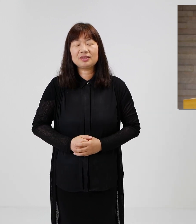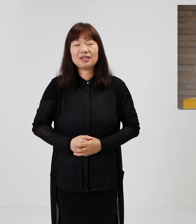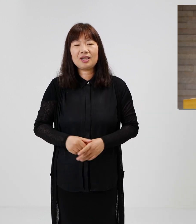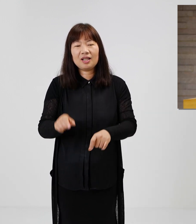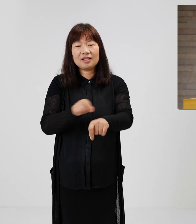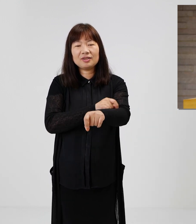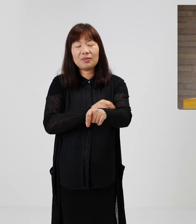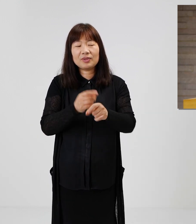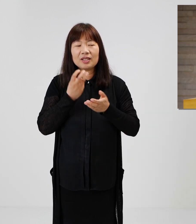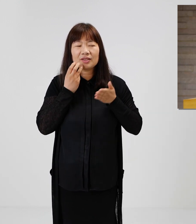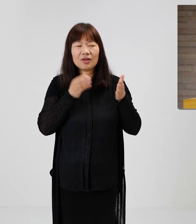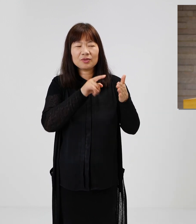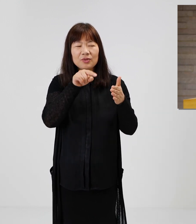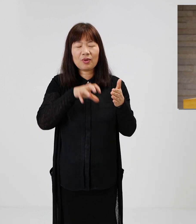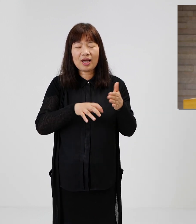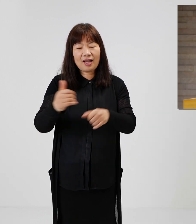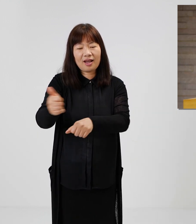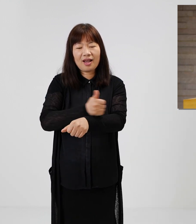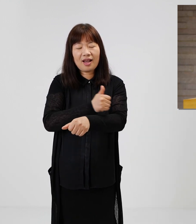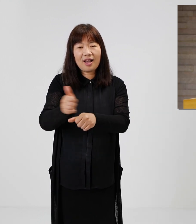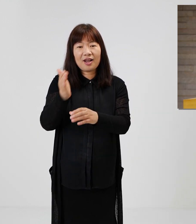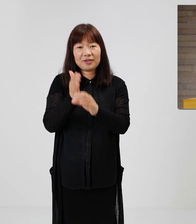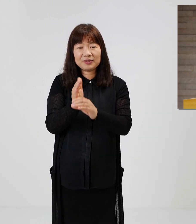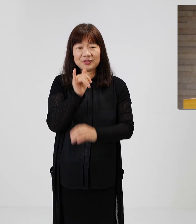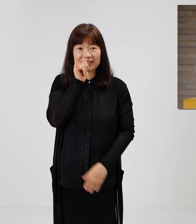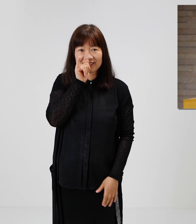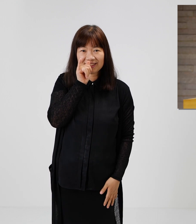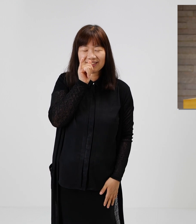특별히 경기도에서 왔다 갔다 하는